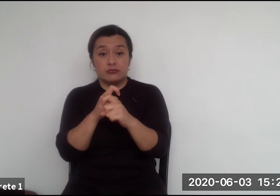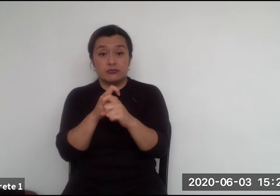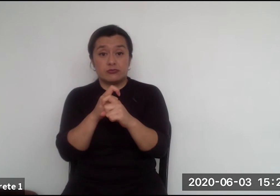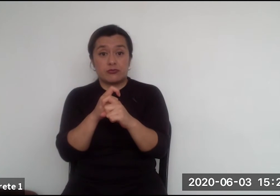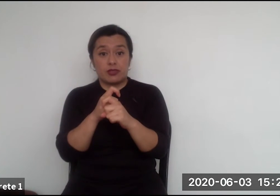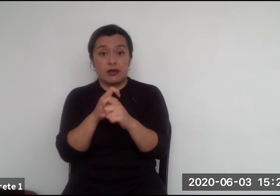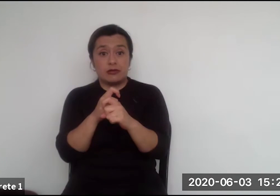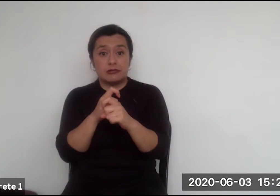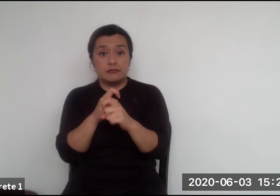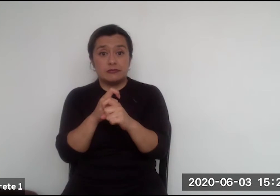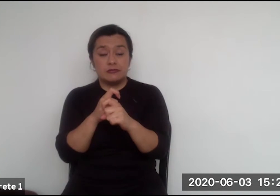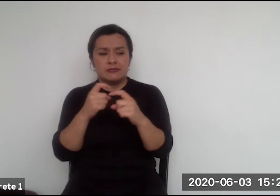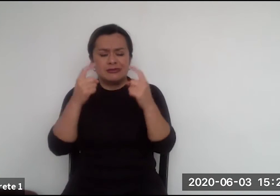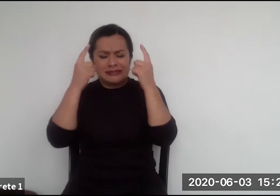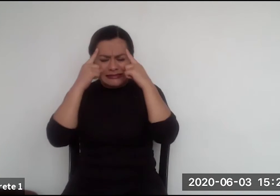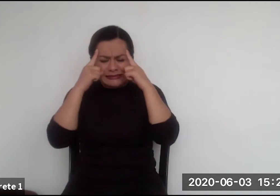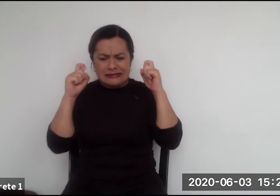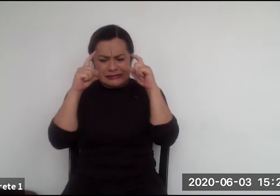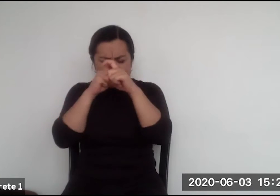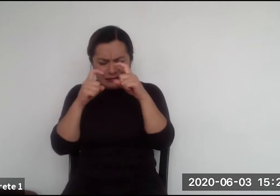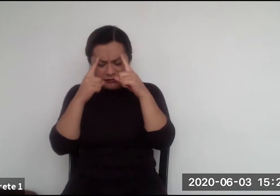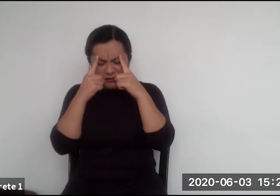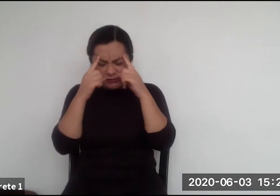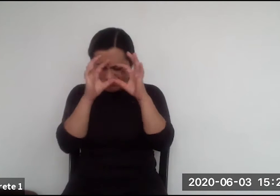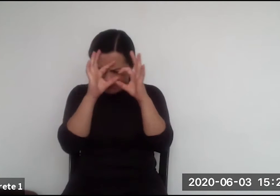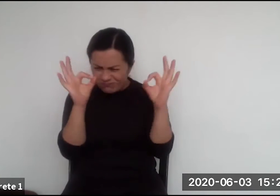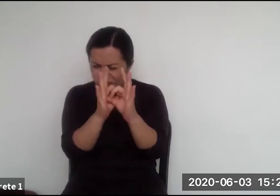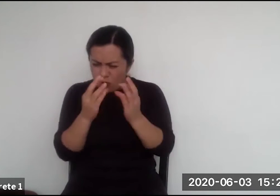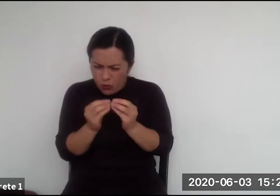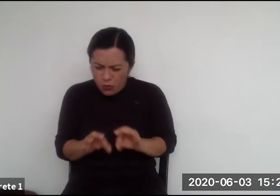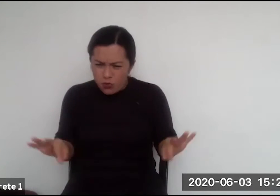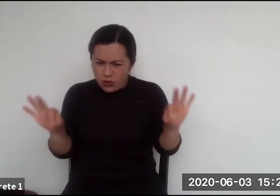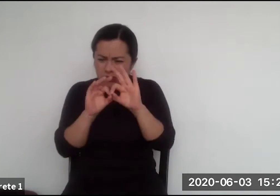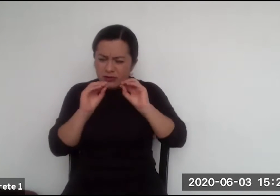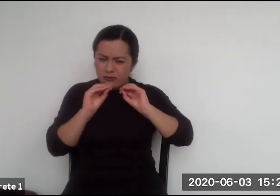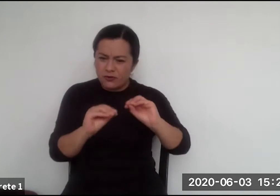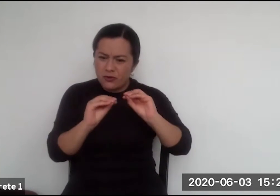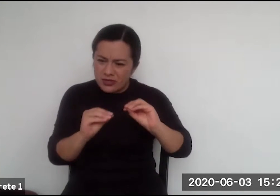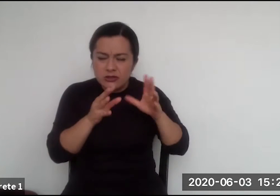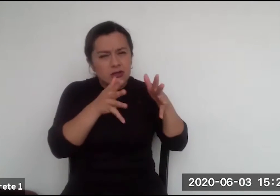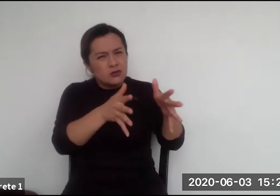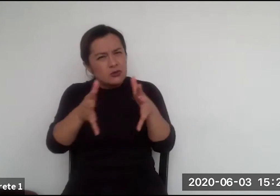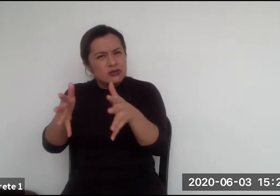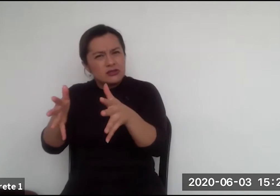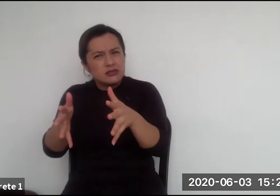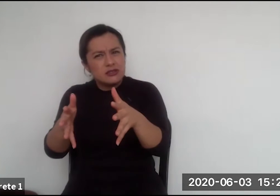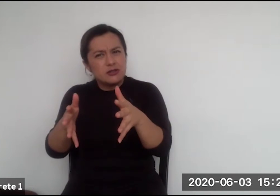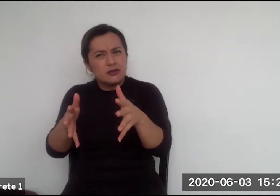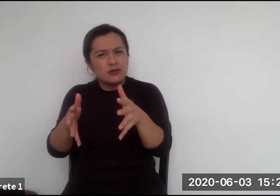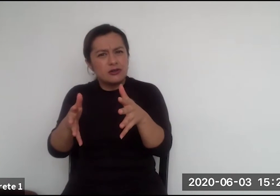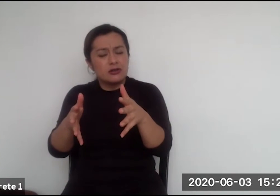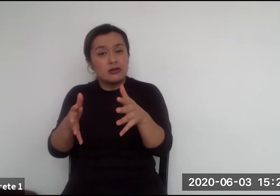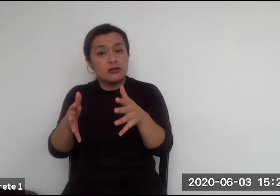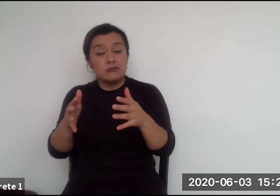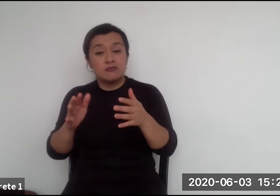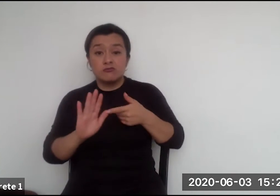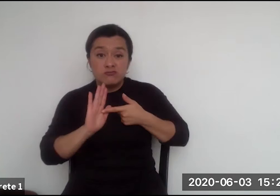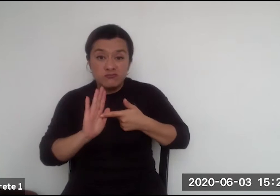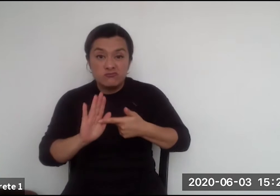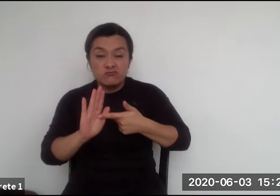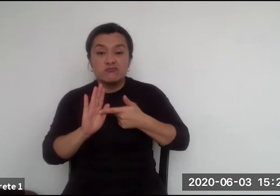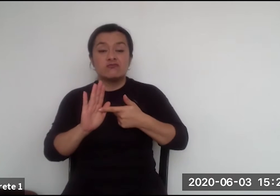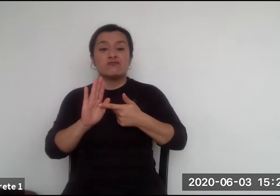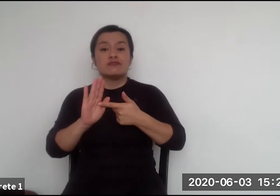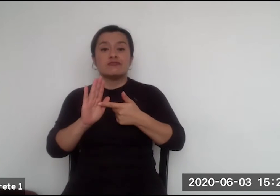de preocupación, de reflexión, de formación en la educación tengan que ser la visibilización y obviamente